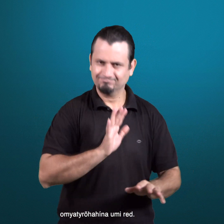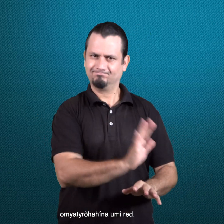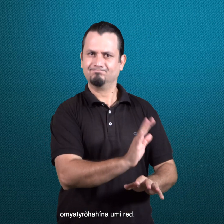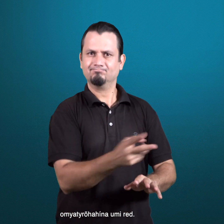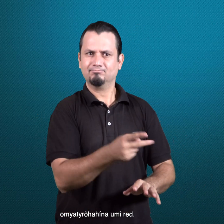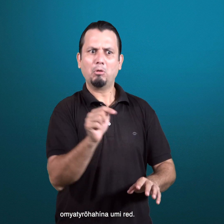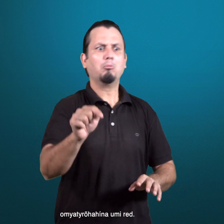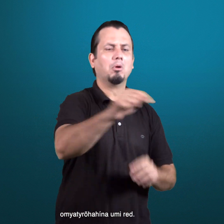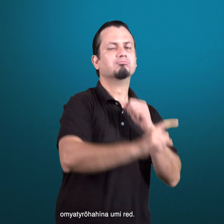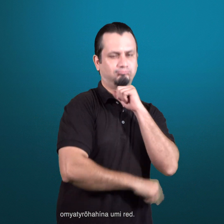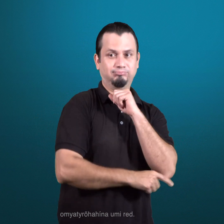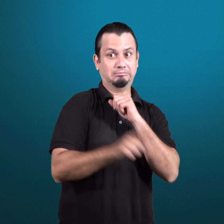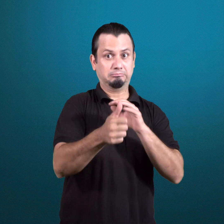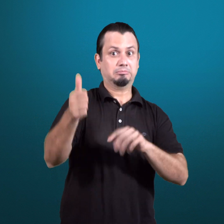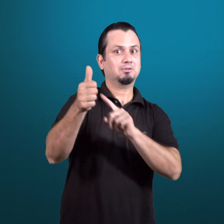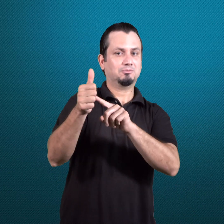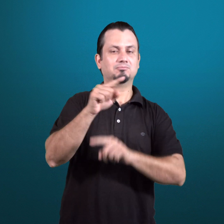Omyatyrõhahína umi red.